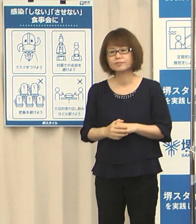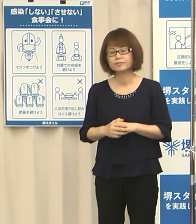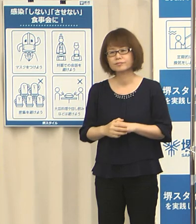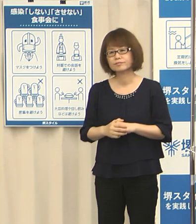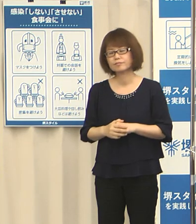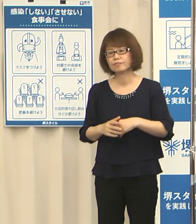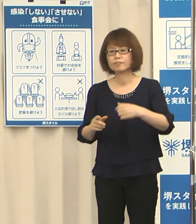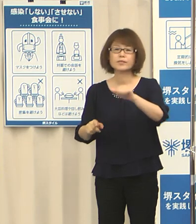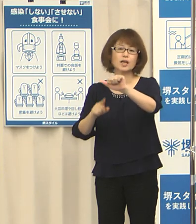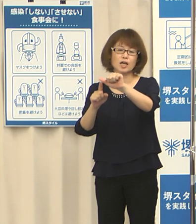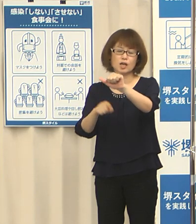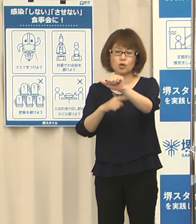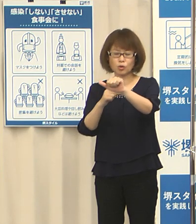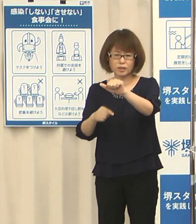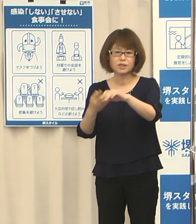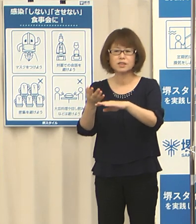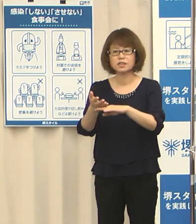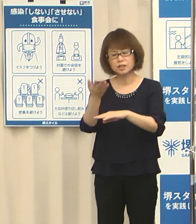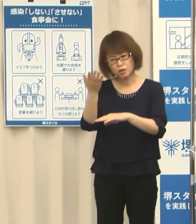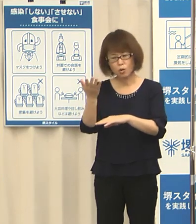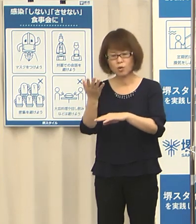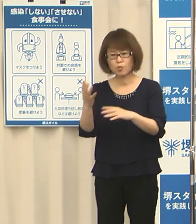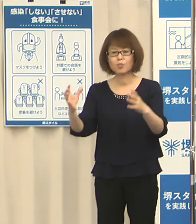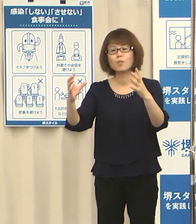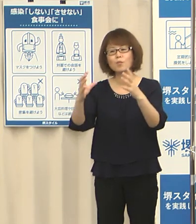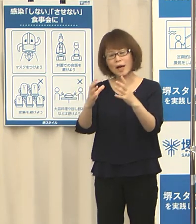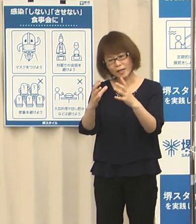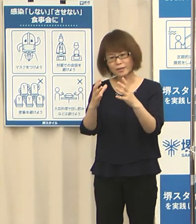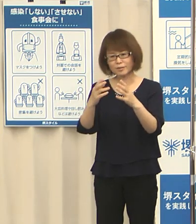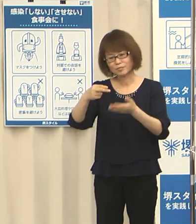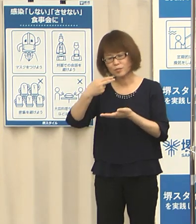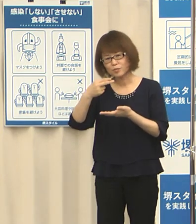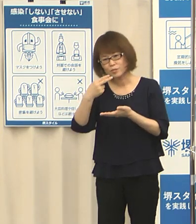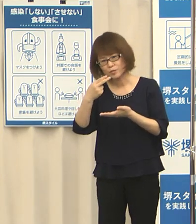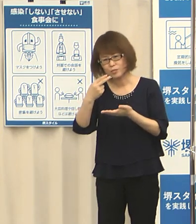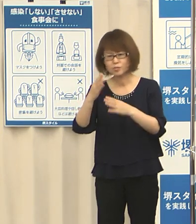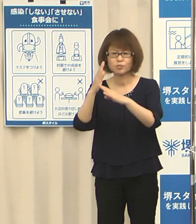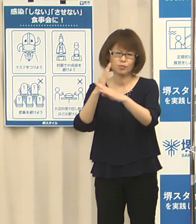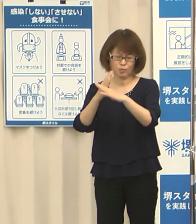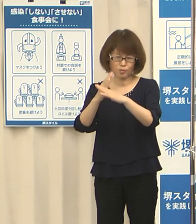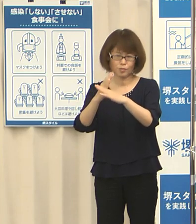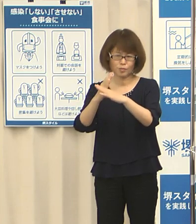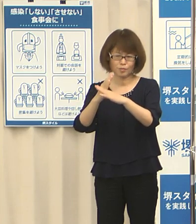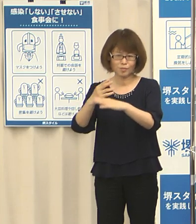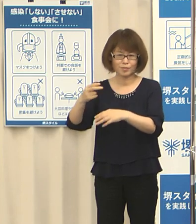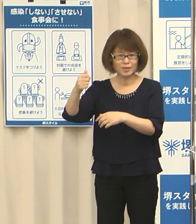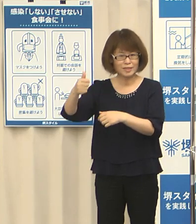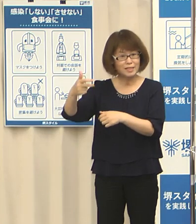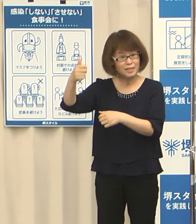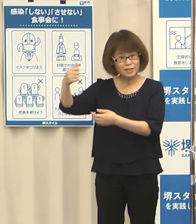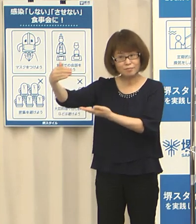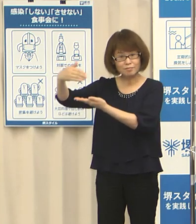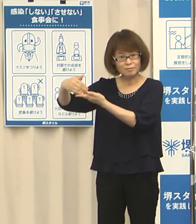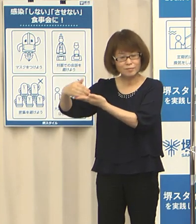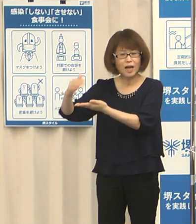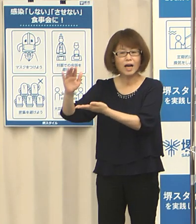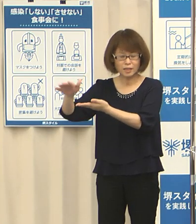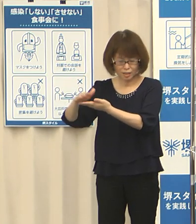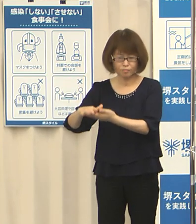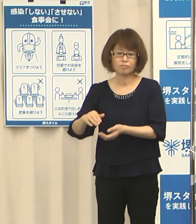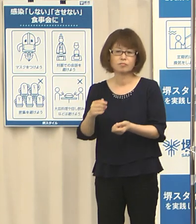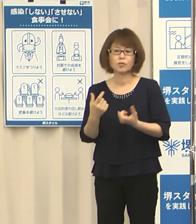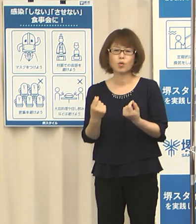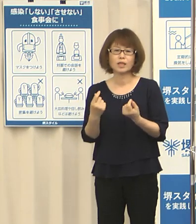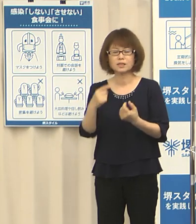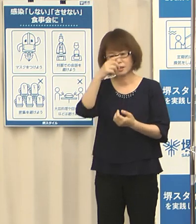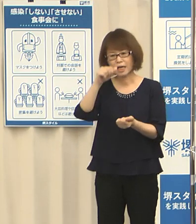の会食は控えていただきたいということを知事もおっしゃっていました。堺市でも今その取り組みをまさに進めようとし